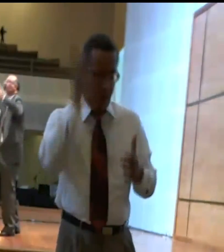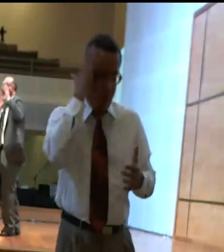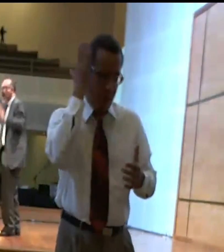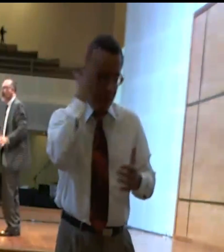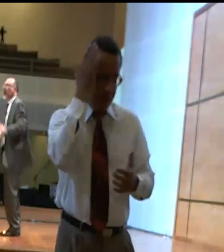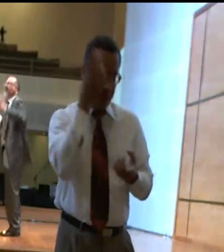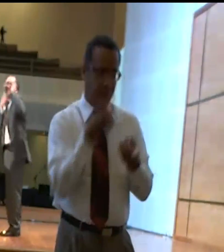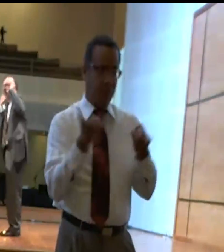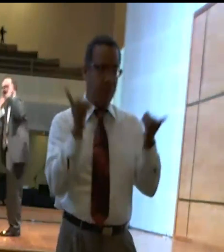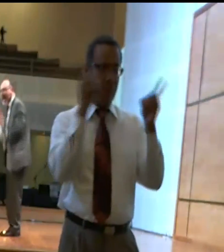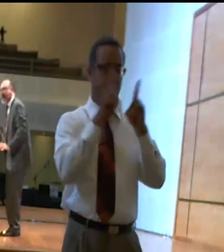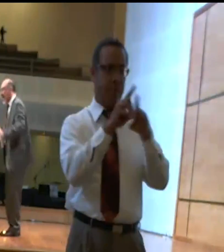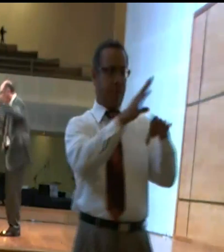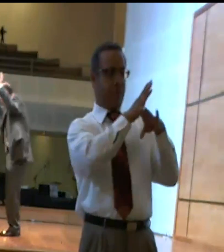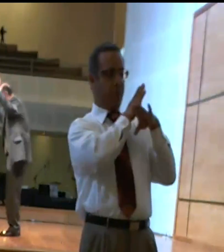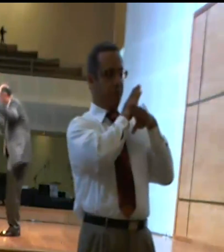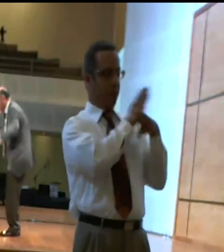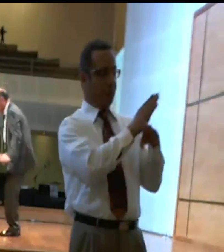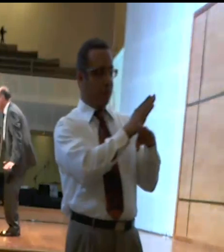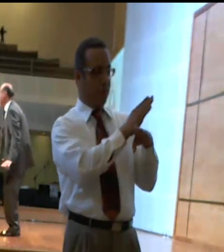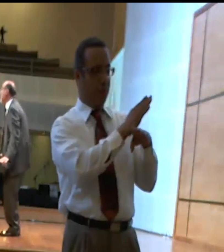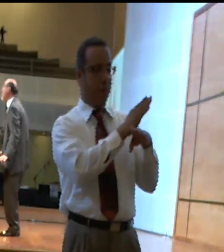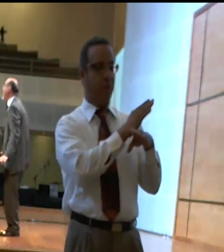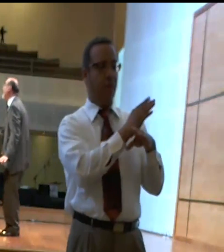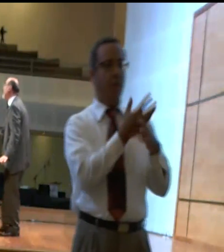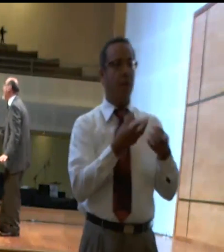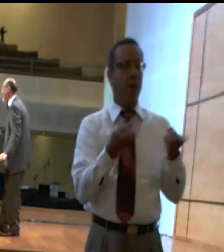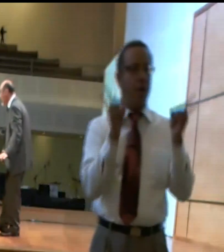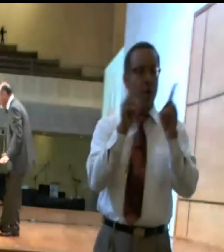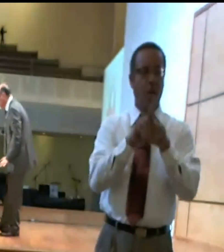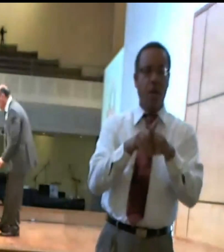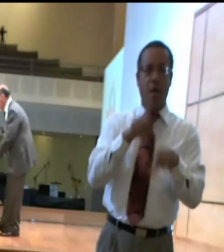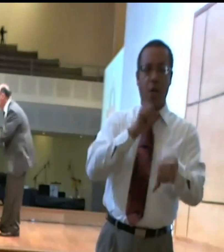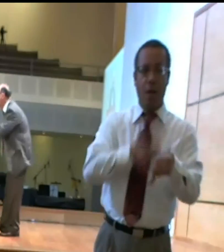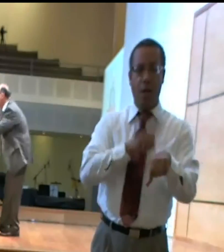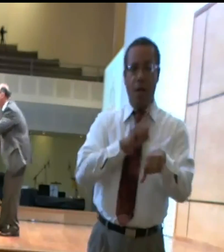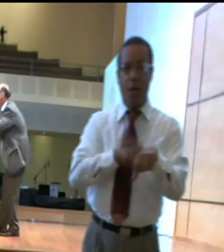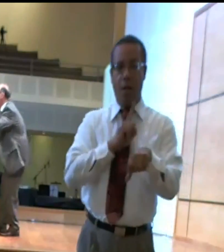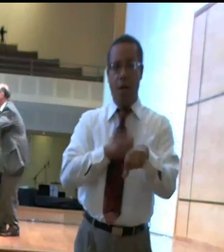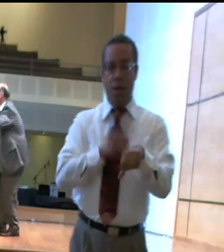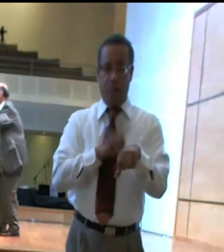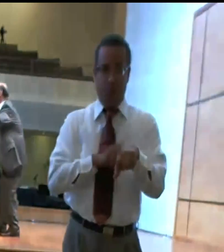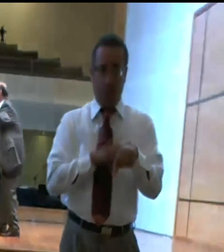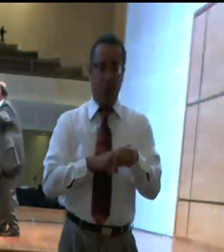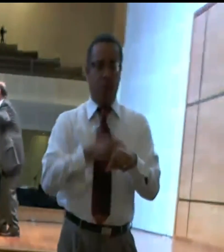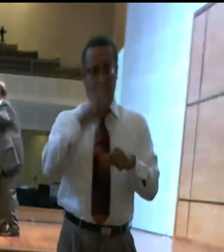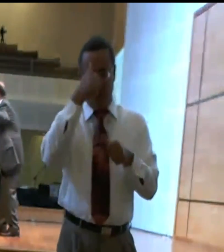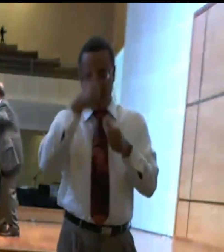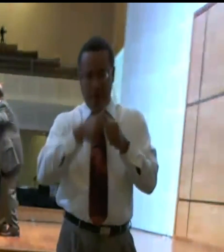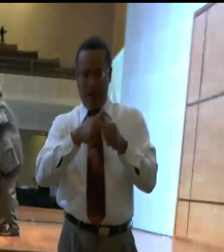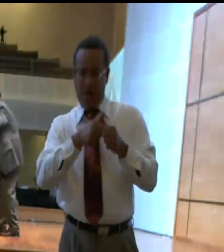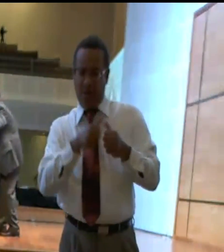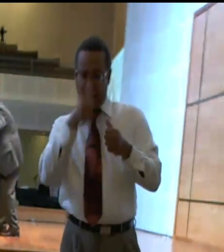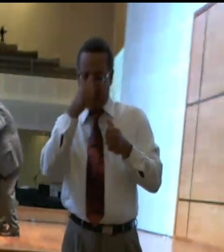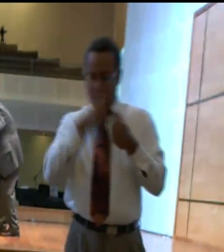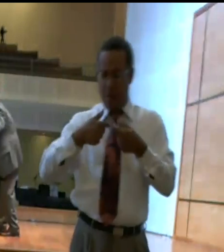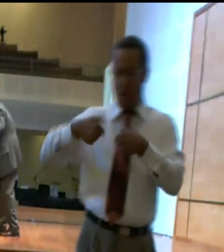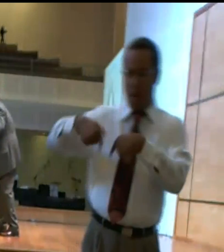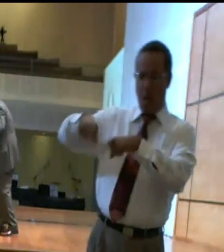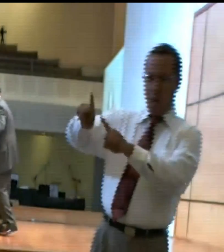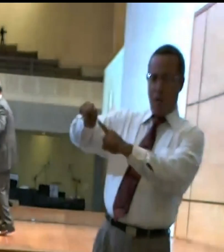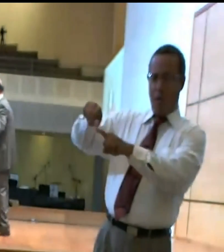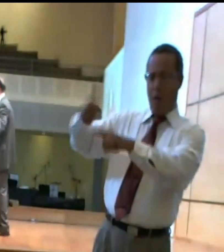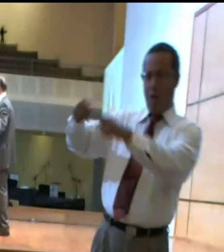discernir cuándo enfrentar a sus enemigos y cuándo era el momento apropiado para retirarse de la